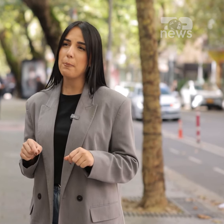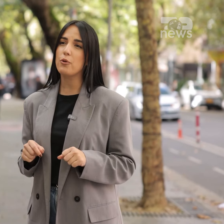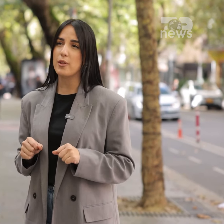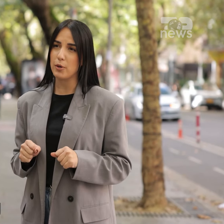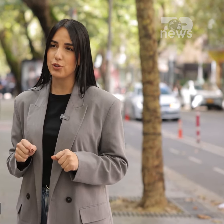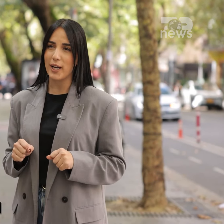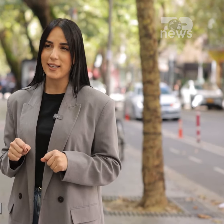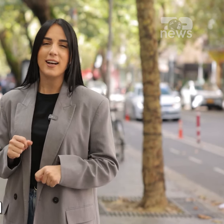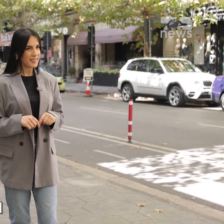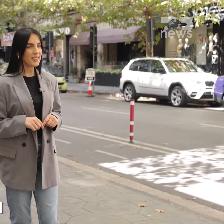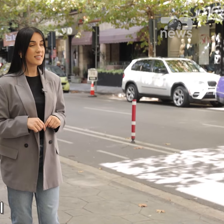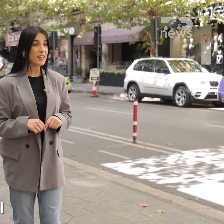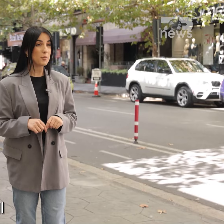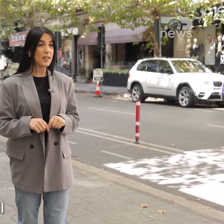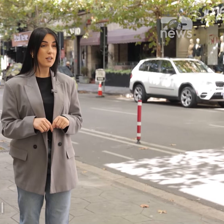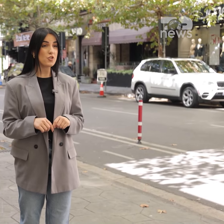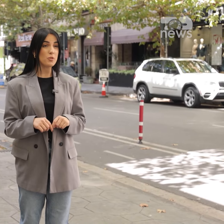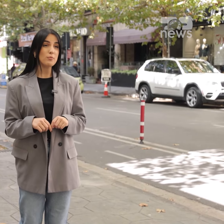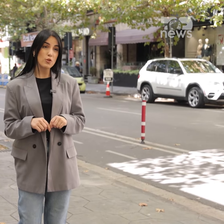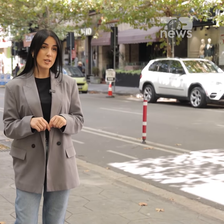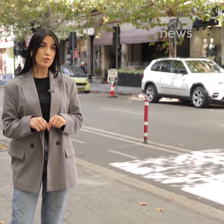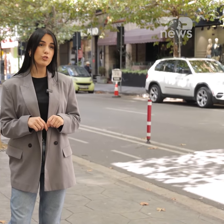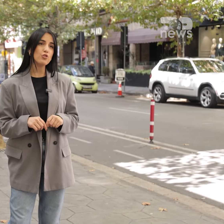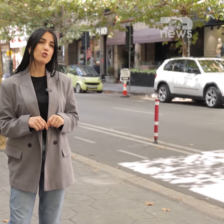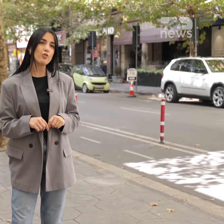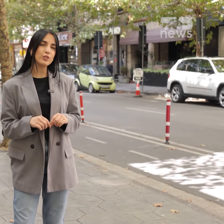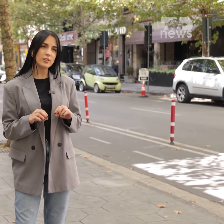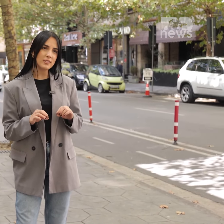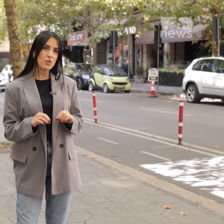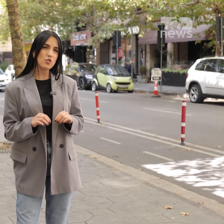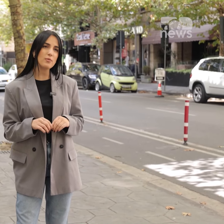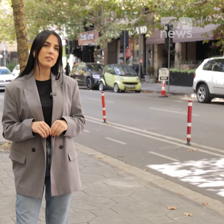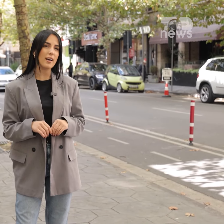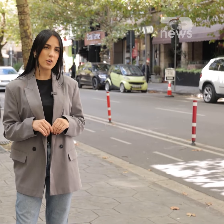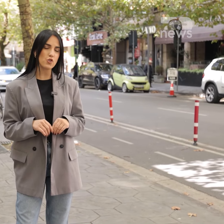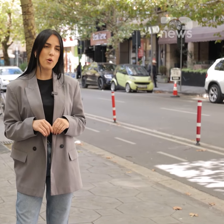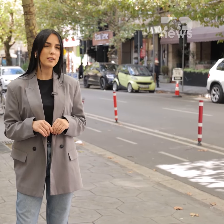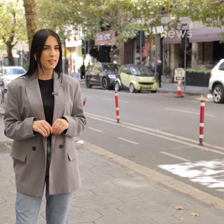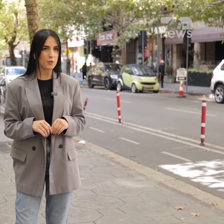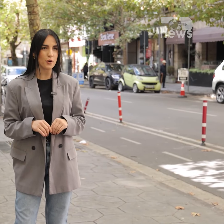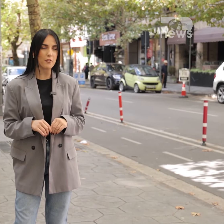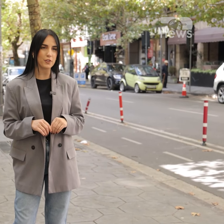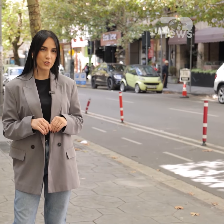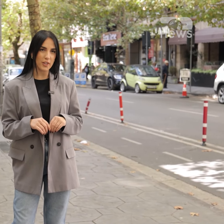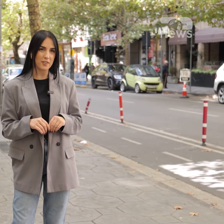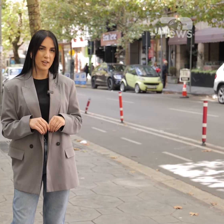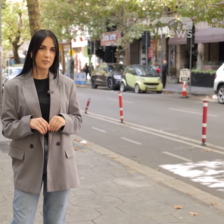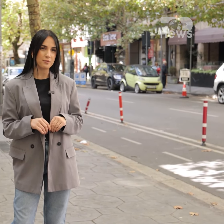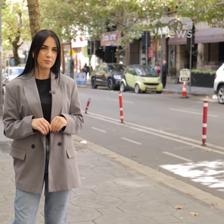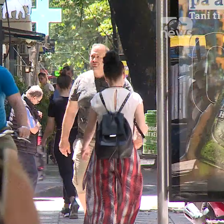hapur dhe më të drejtë. Deri në takimin e ardhshëm, mos harroni të qëndroni të ndjeshëm dhe të angazhuar ndaj nevojave të të tjerëve.